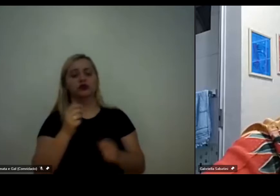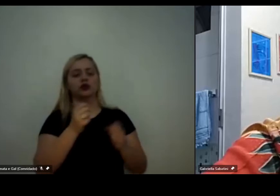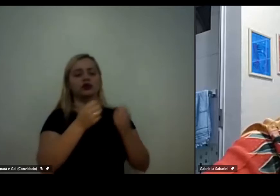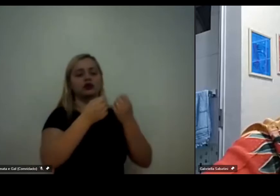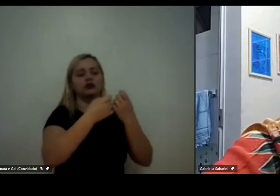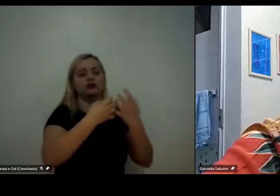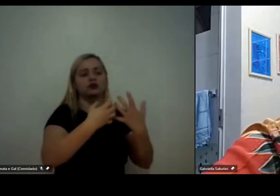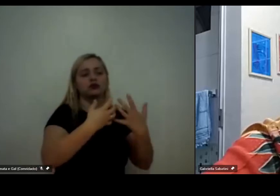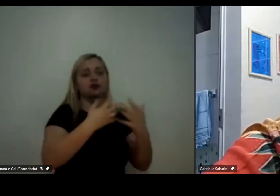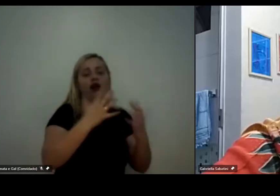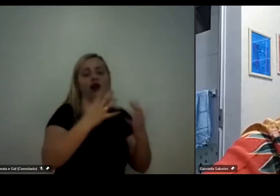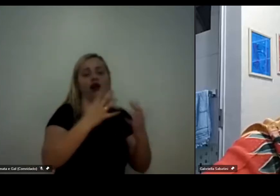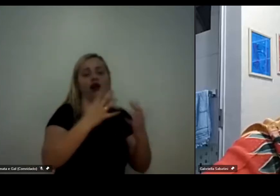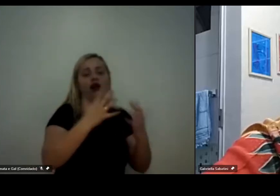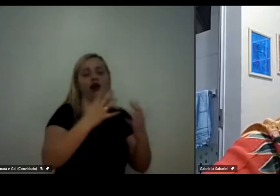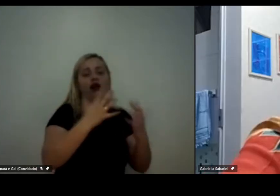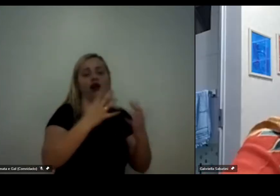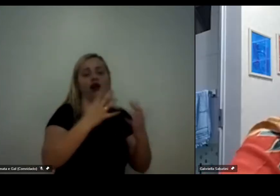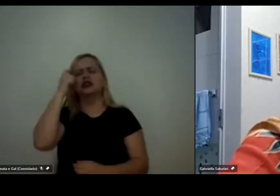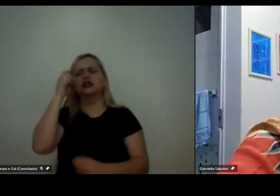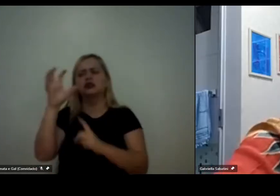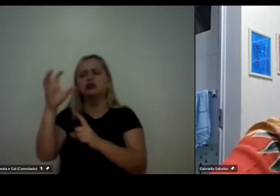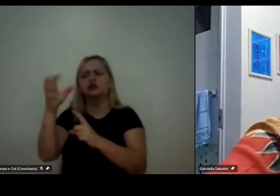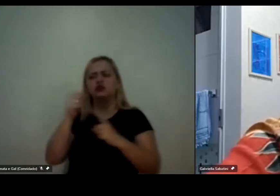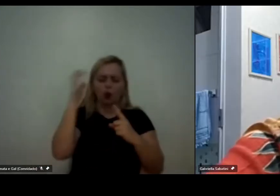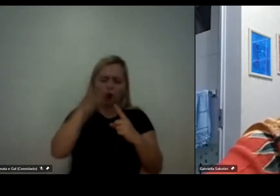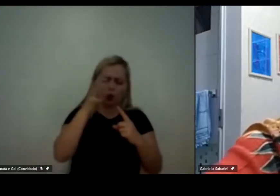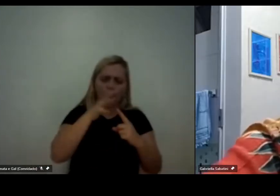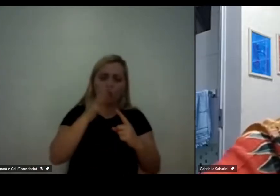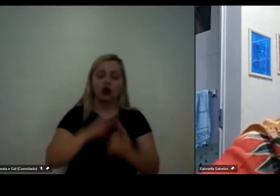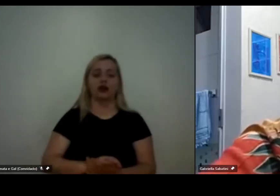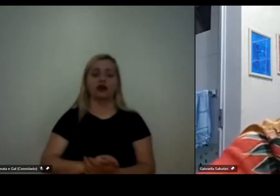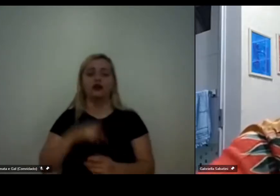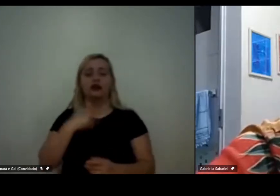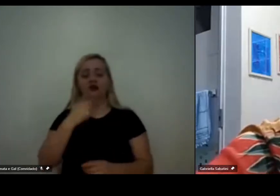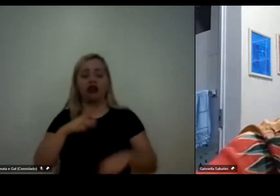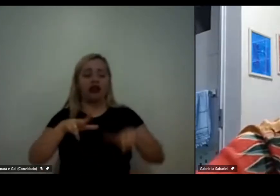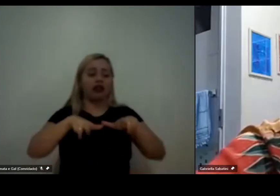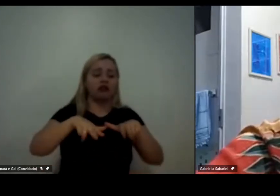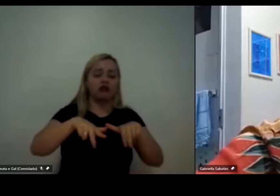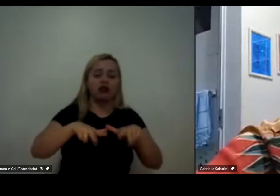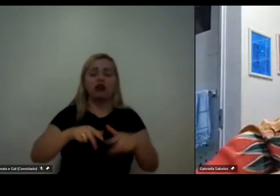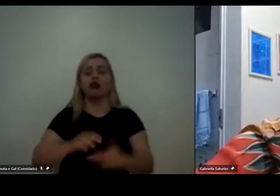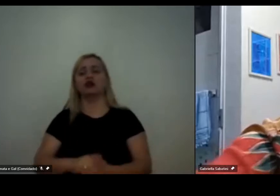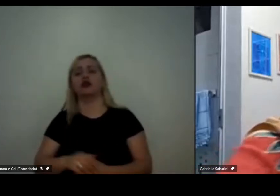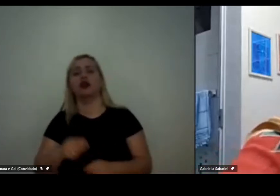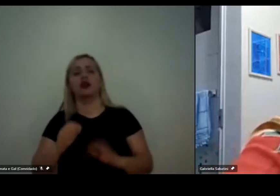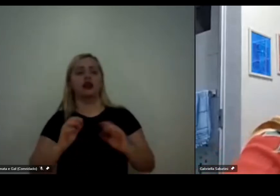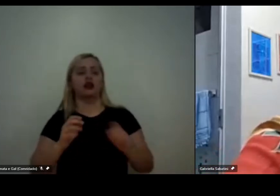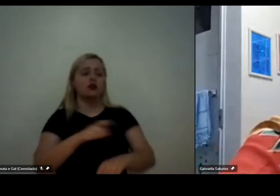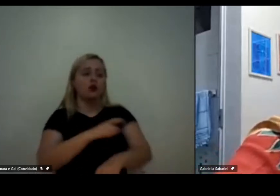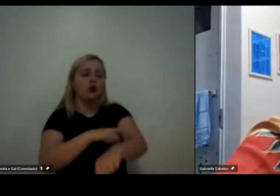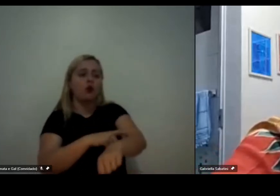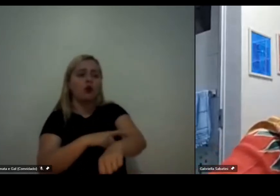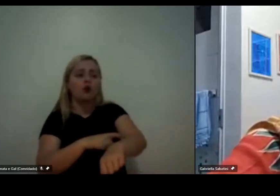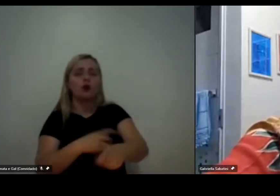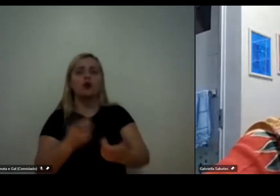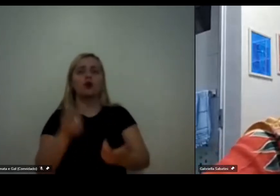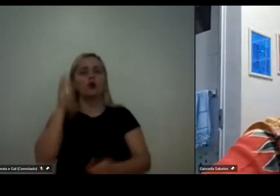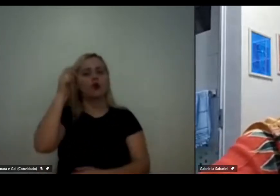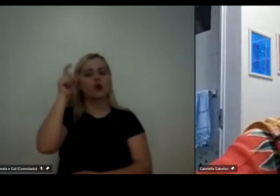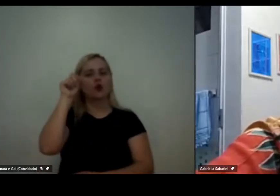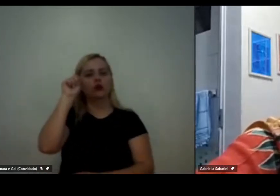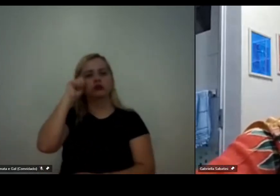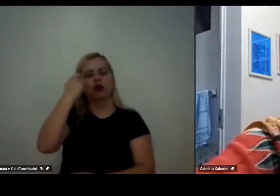na opressão sobre a pessoa com deficiência sem falar em gênero, raça, sexualidade, entre tantas, e tampouco presumir